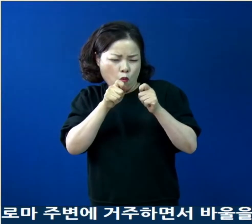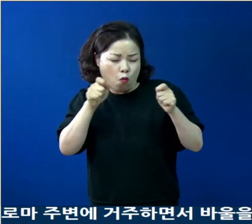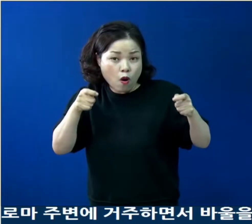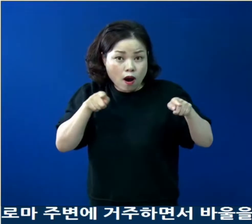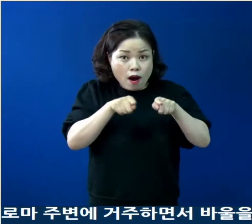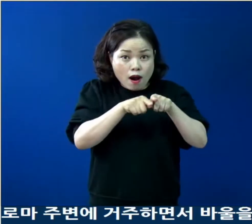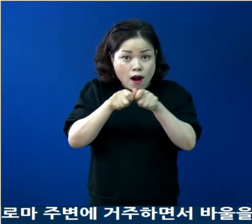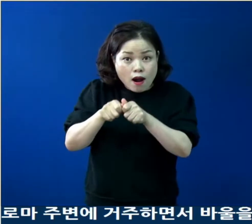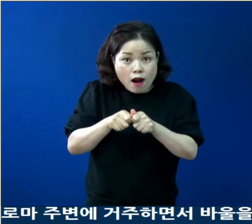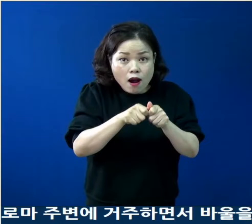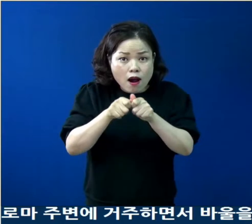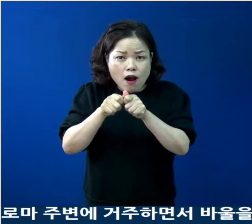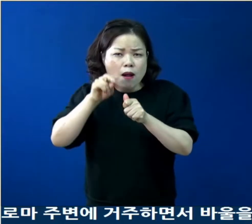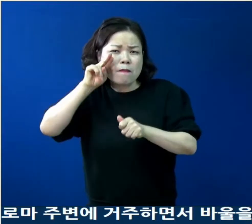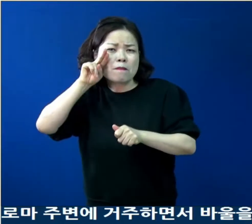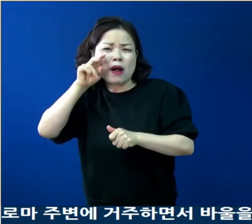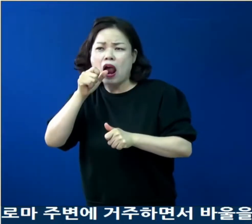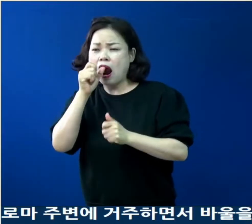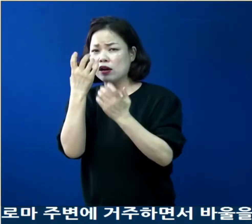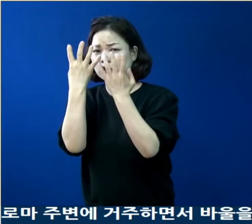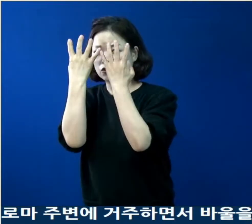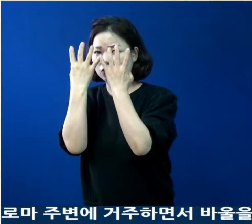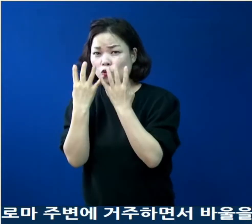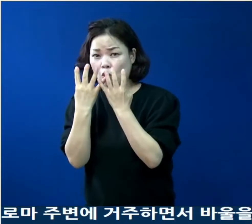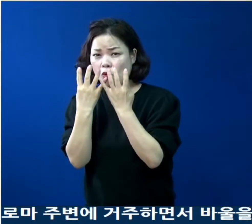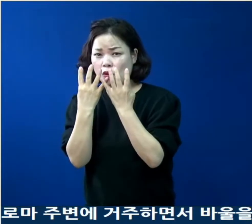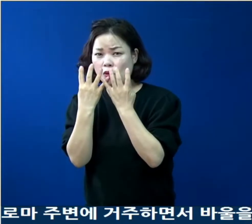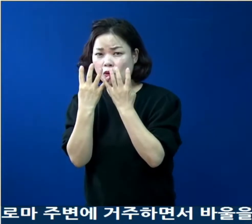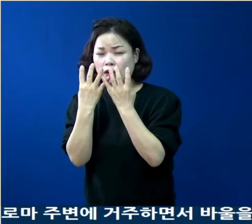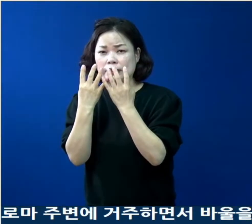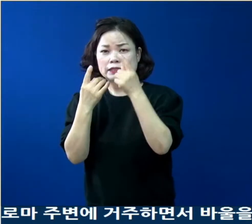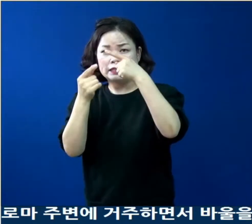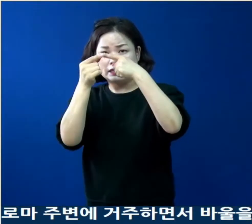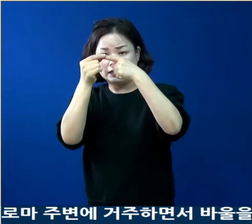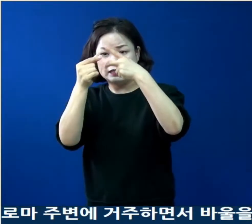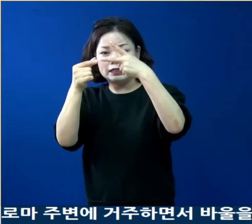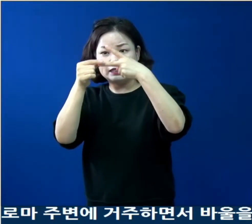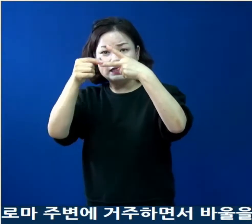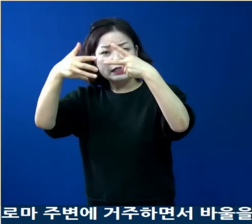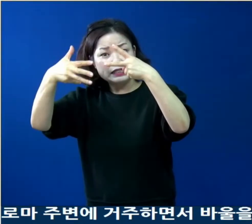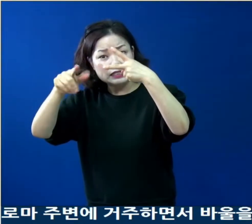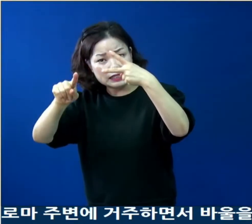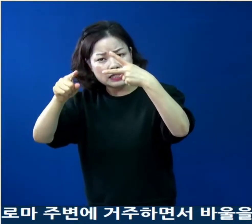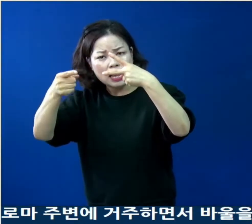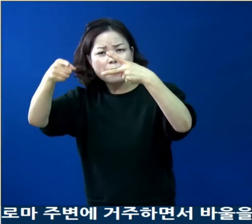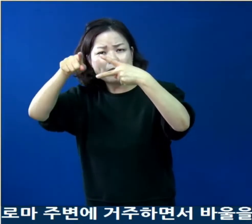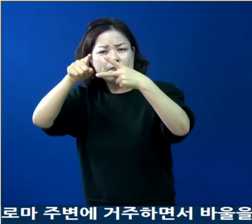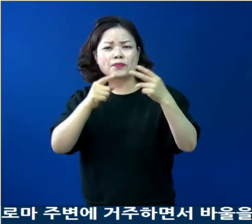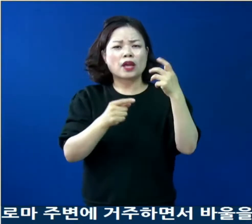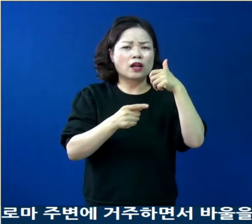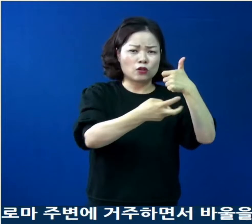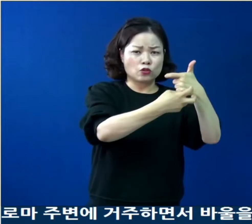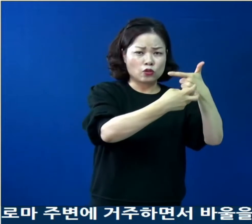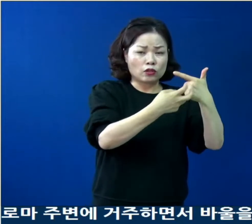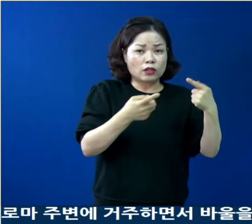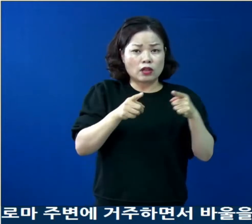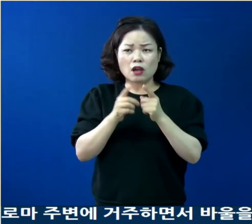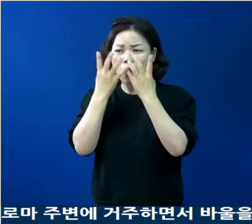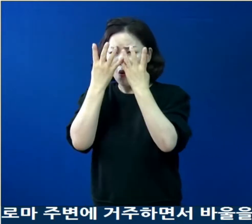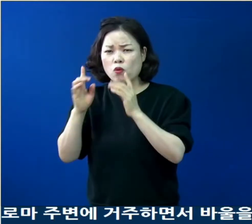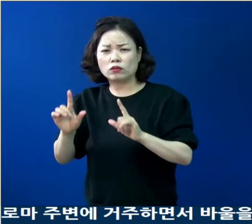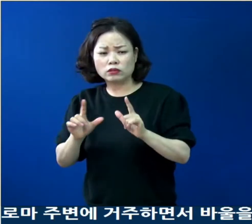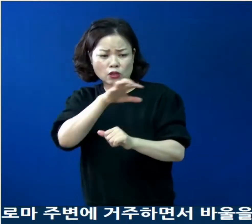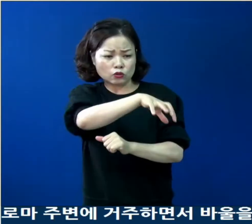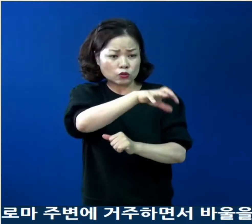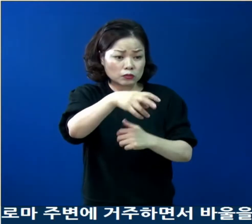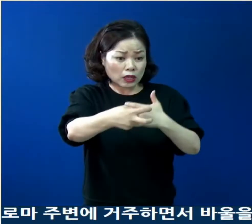특별히 바울이 로마의 감금 1차, 2차 되었을 때 그 곁에 있었다는 거. 여러분, 옥살이 할 때